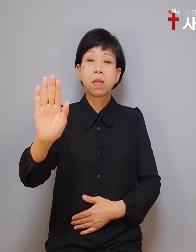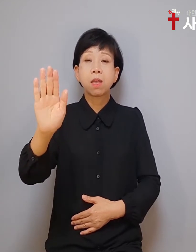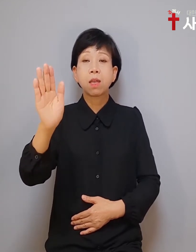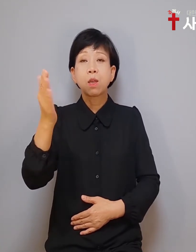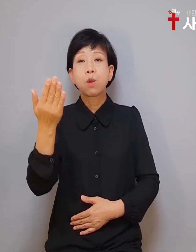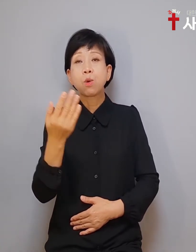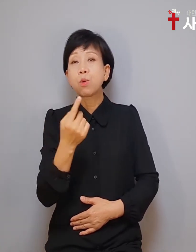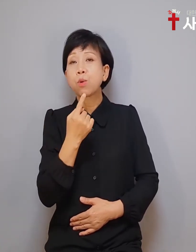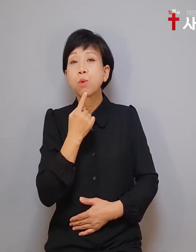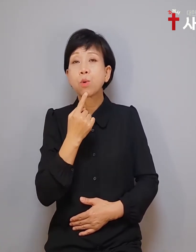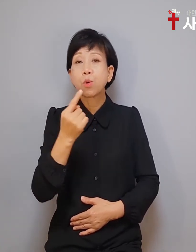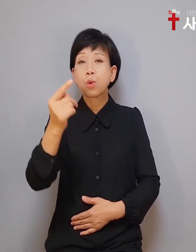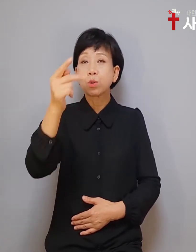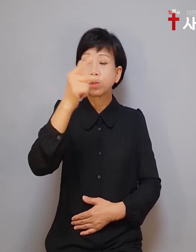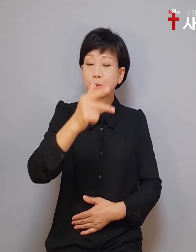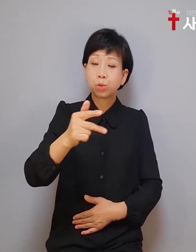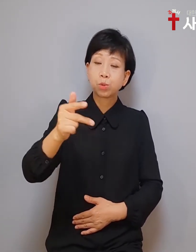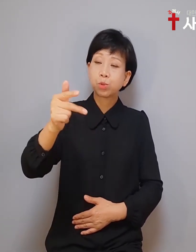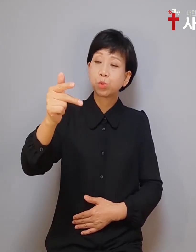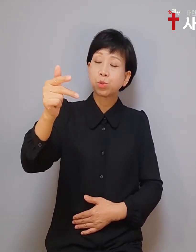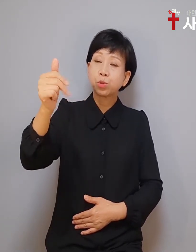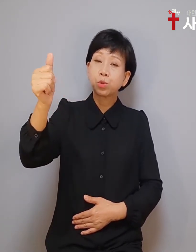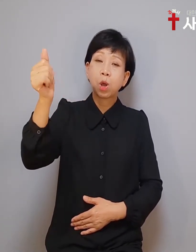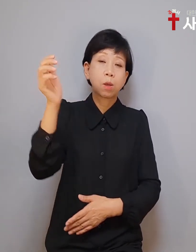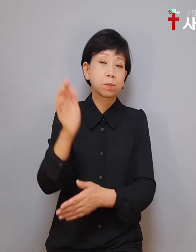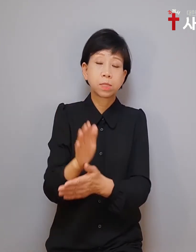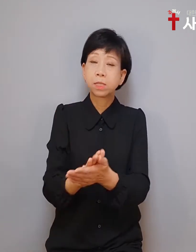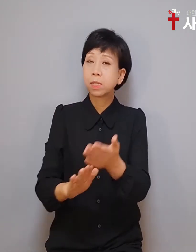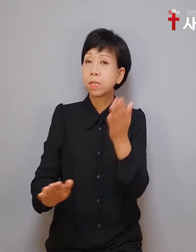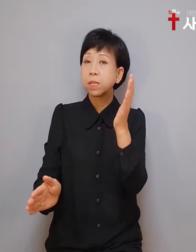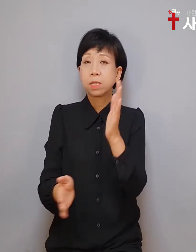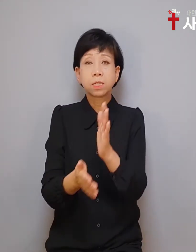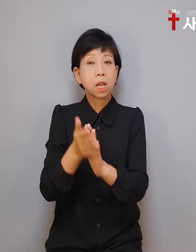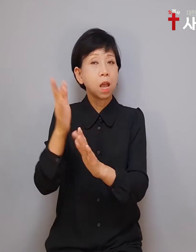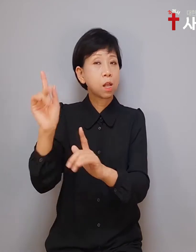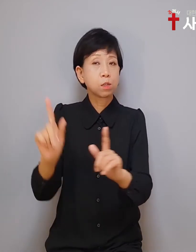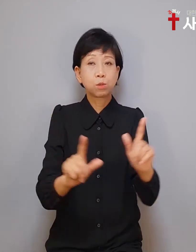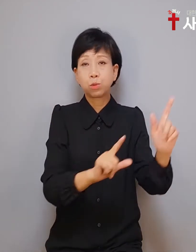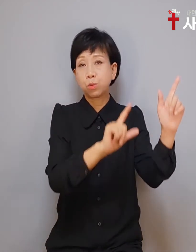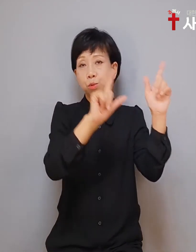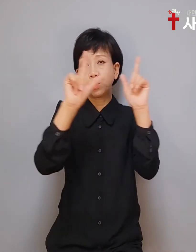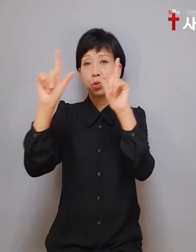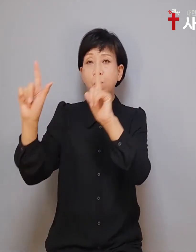되셨네. 오, 주 없이 살 수